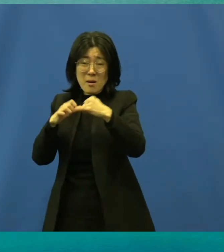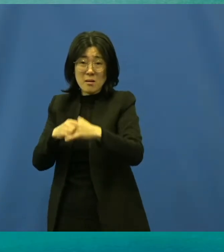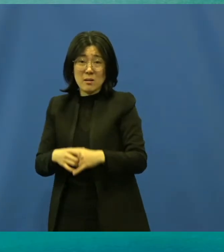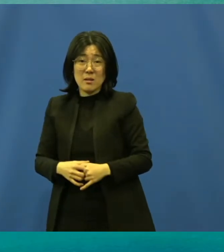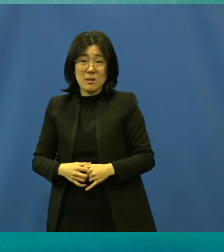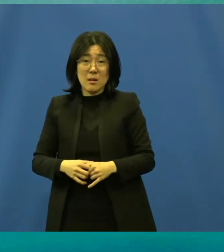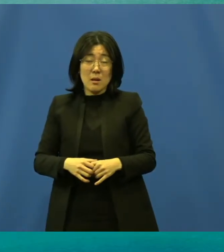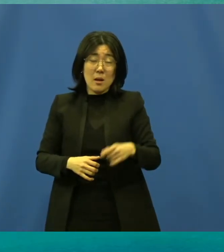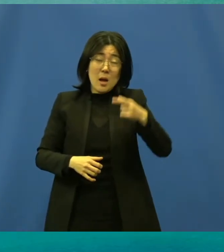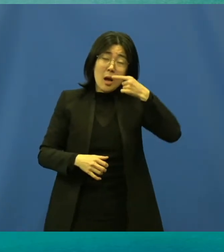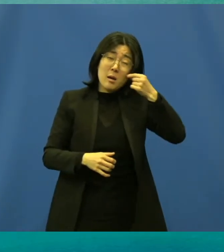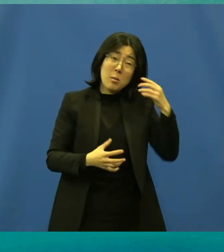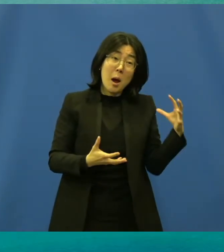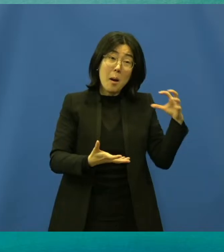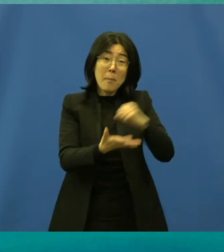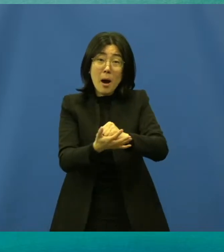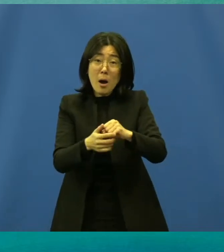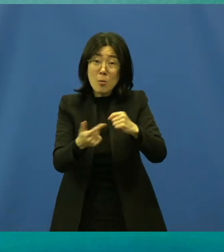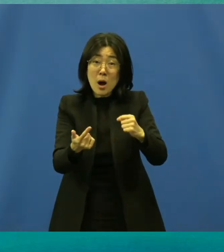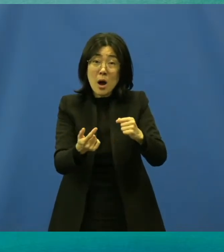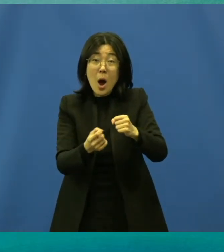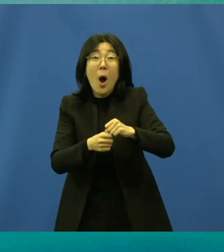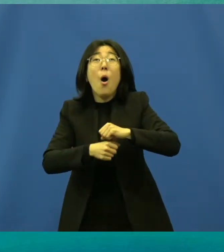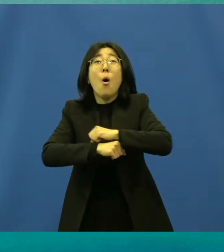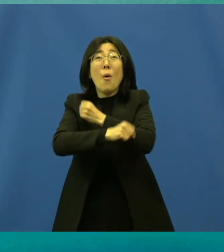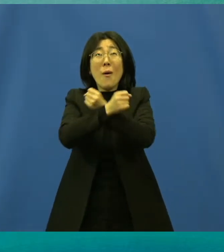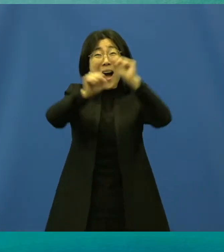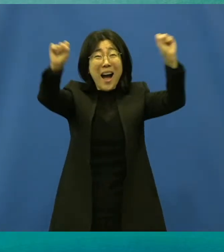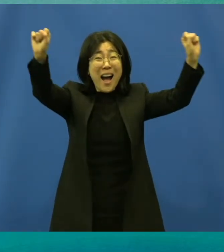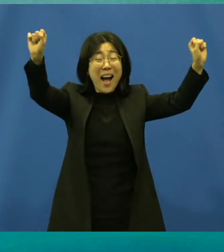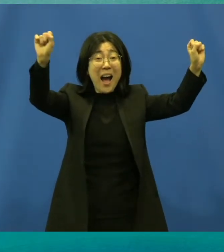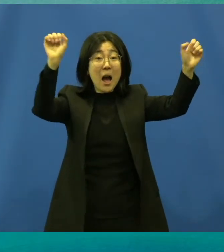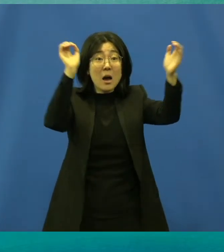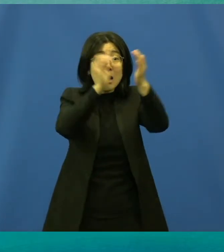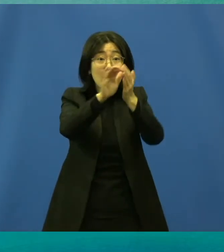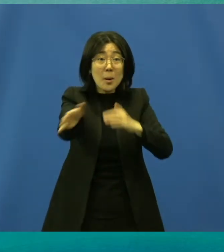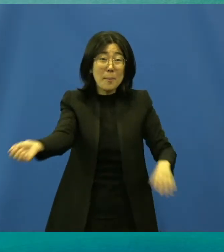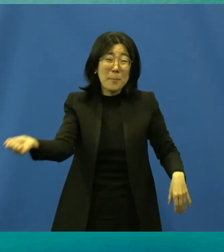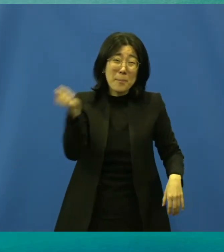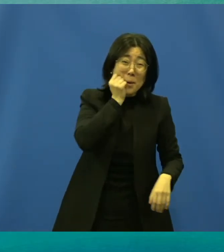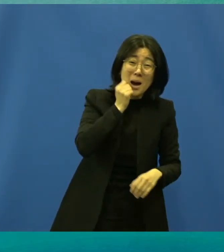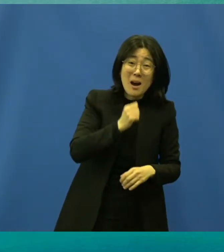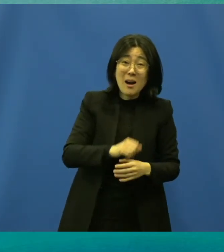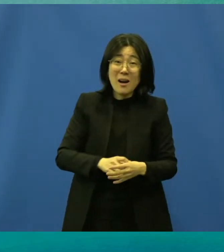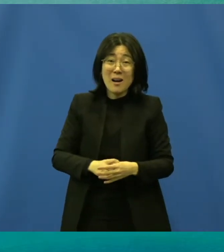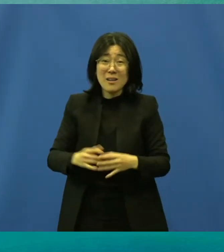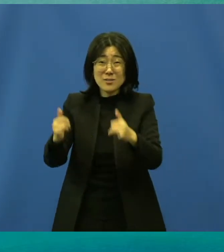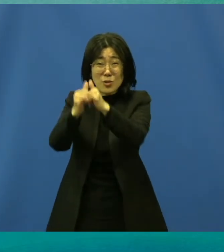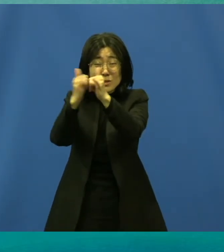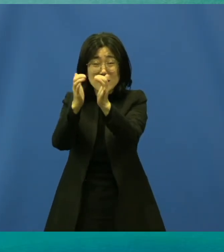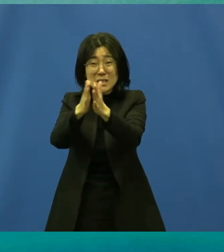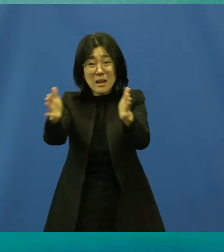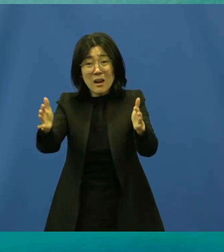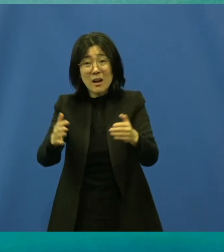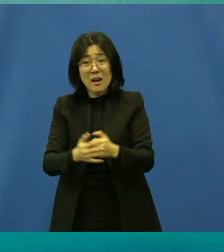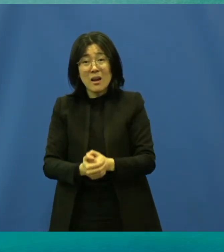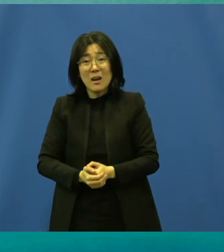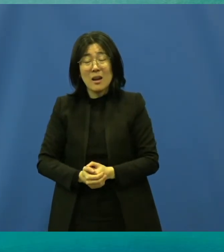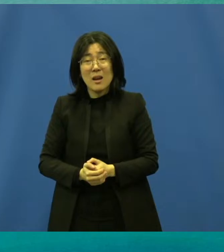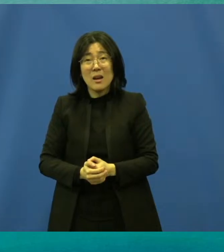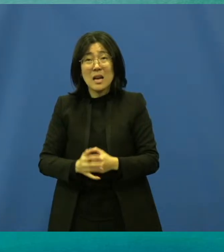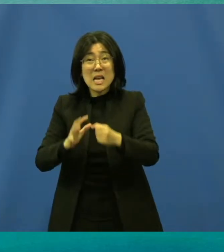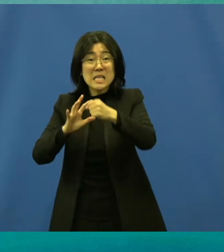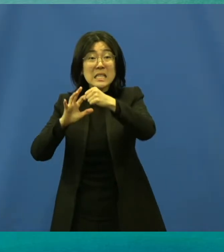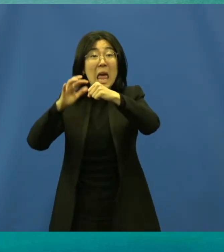나라를 빼앗기고 다시 찾은 지 얼마 되지 않은데 다시 민족의 비운이 찾아오고,